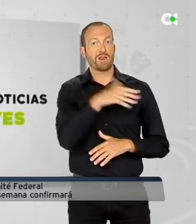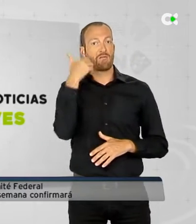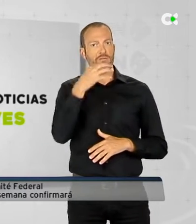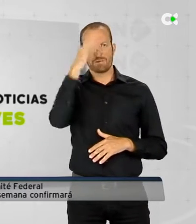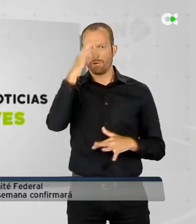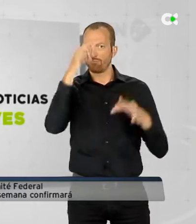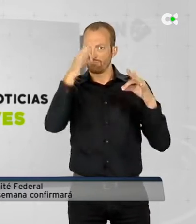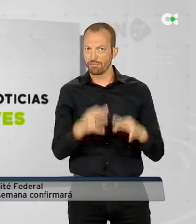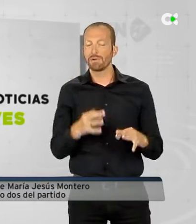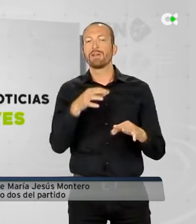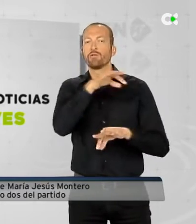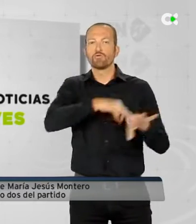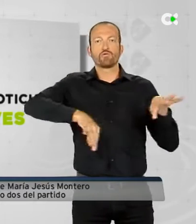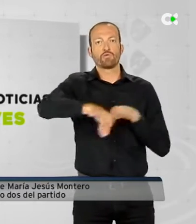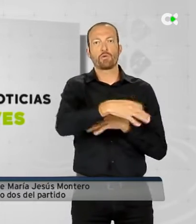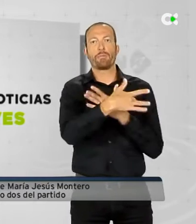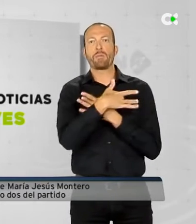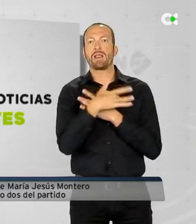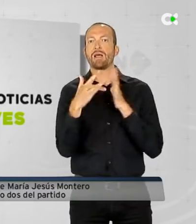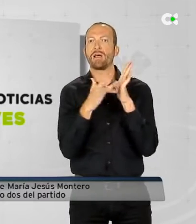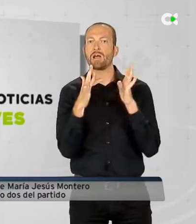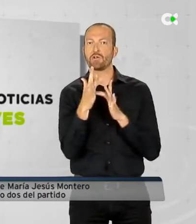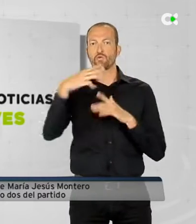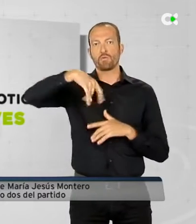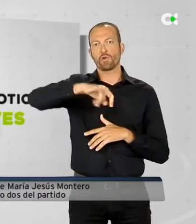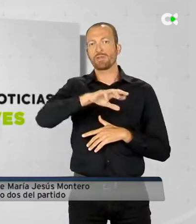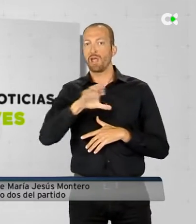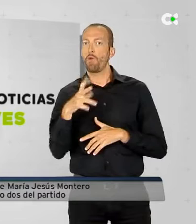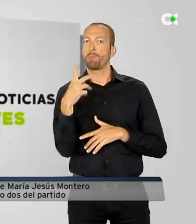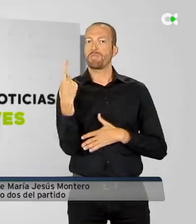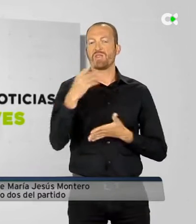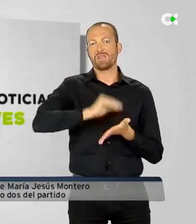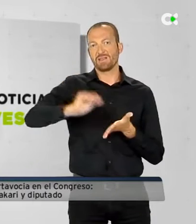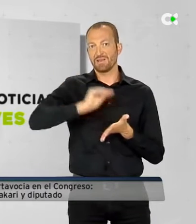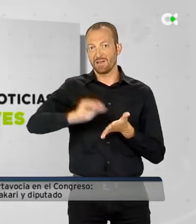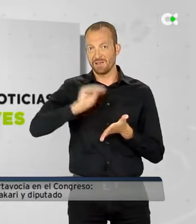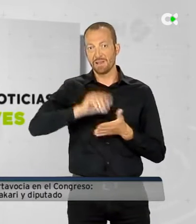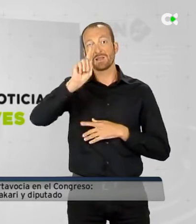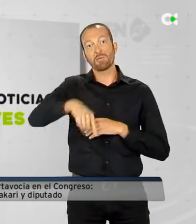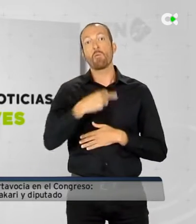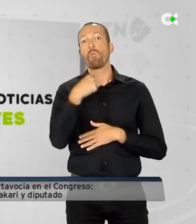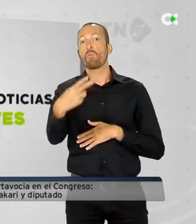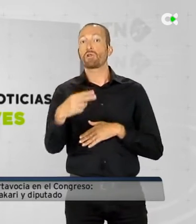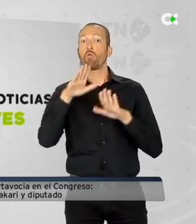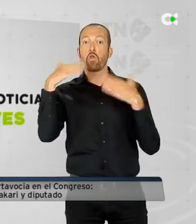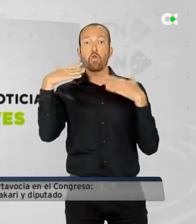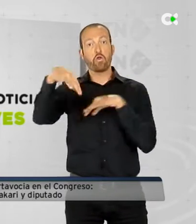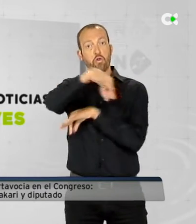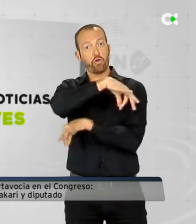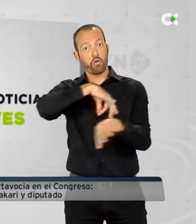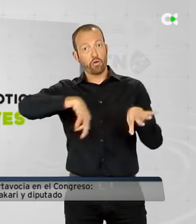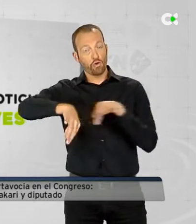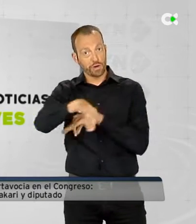semana confirmará el nombramiento de María Jesús Montero como número 2 del partido y el relevo en la portavocía en el Congreso. El